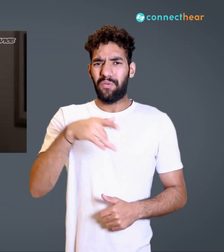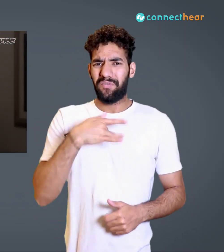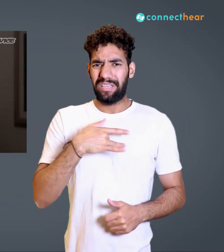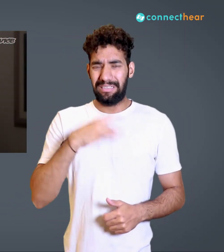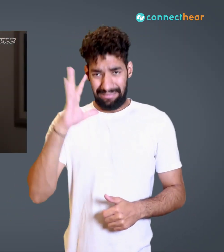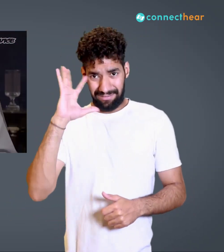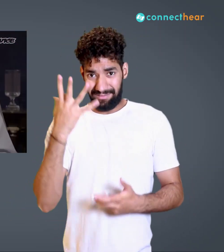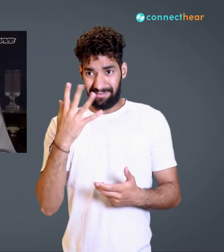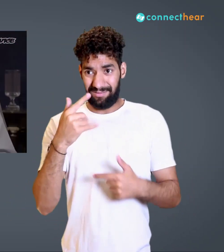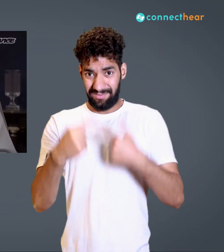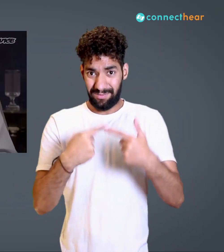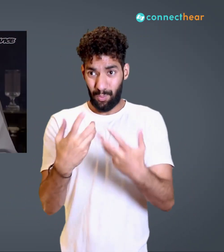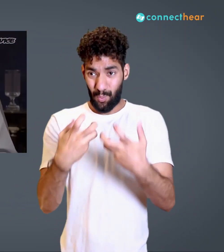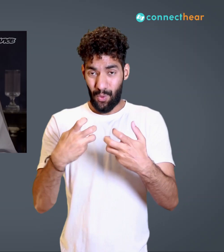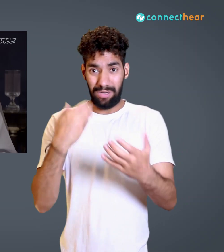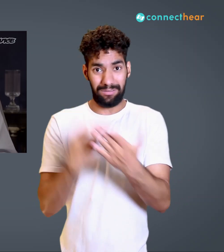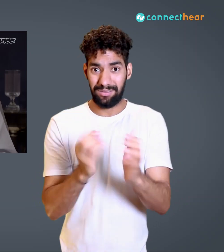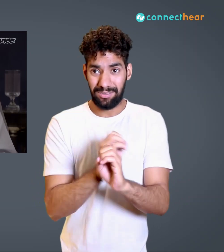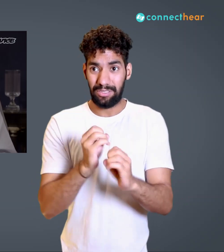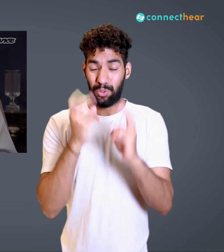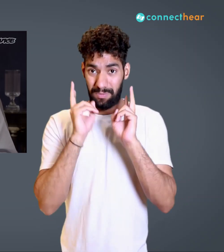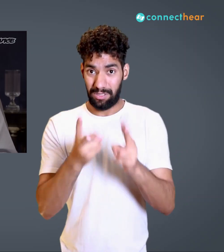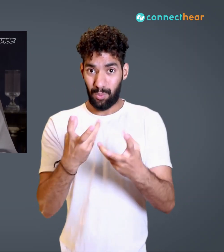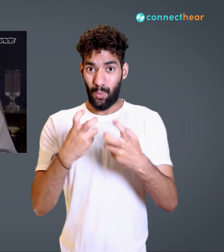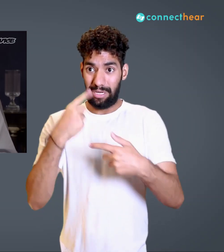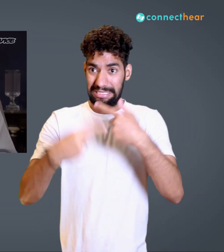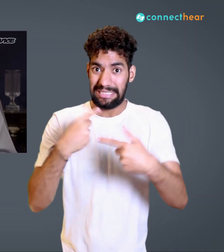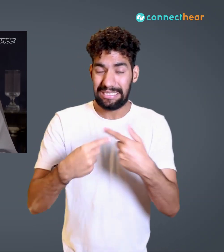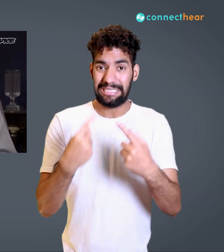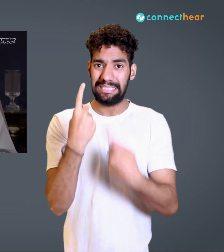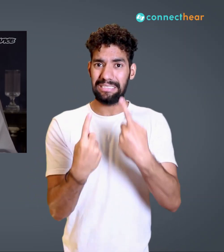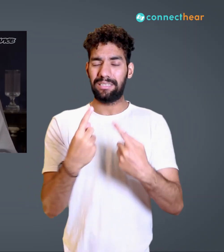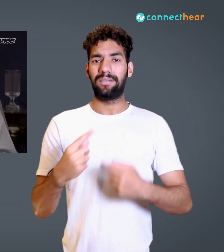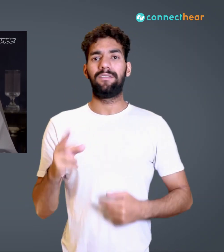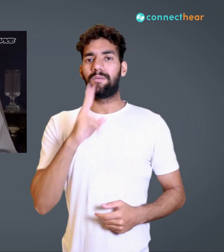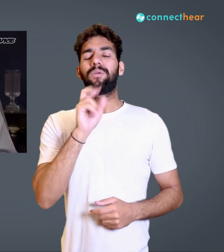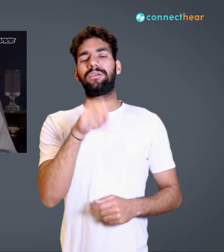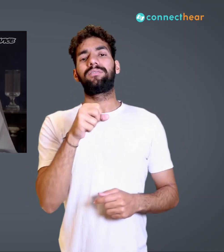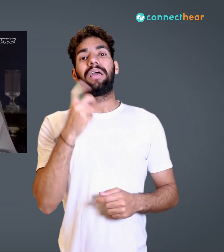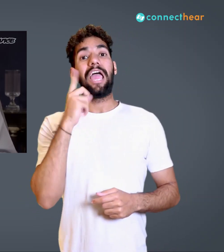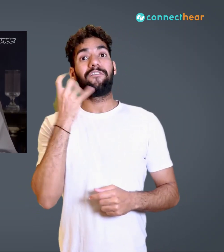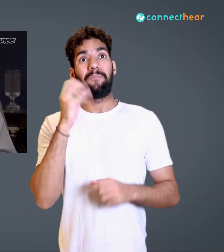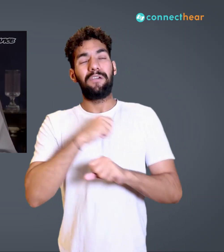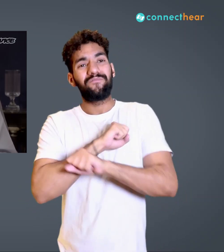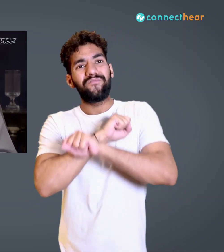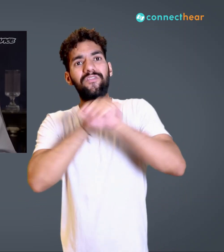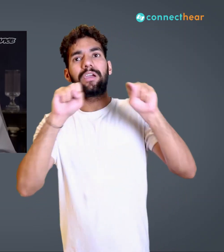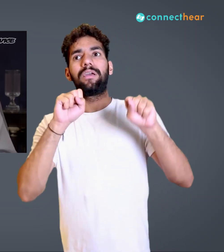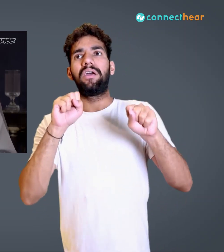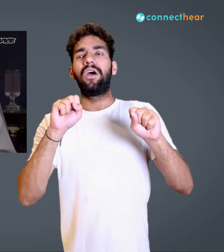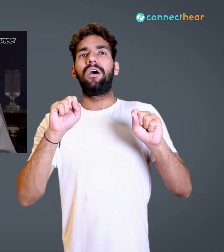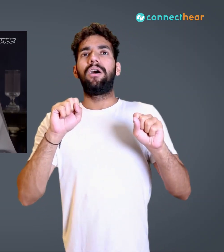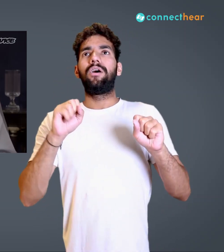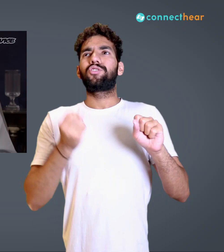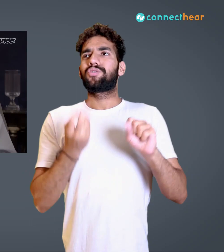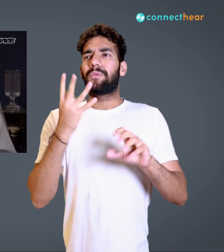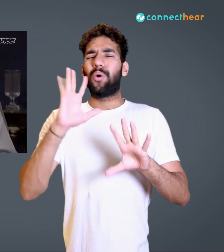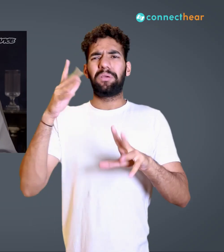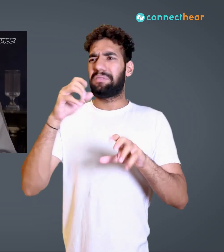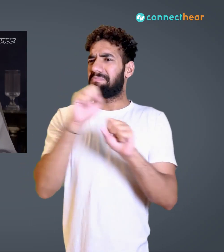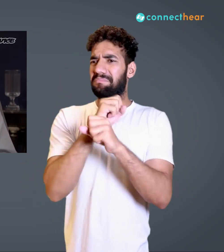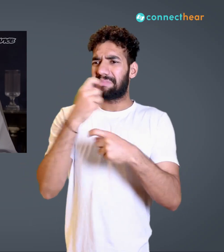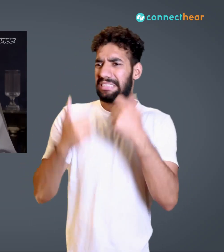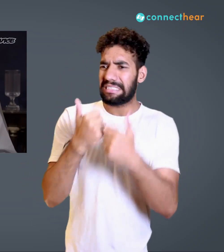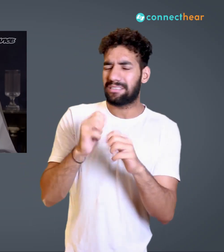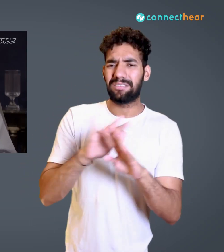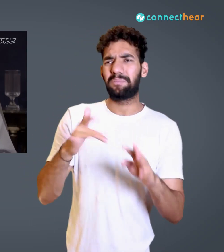पाकिस्तान? Are you enjoying this fight? Yes, because I think if I woke up and there was no challenge in my life,